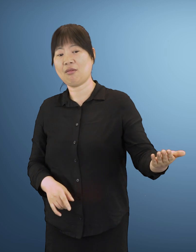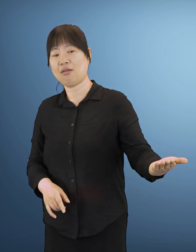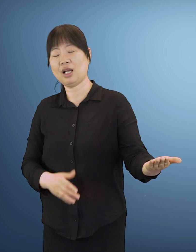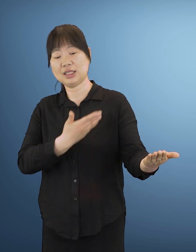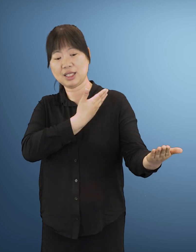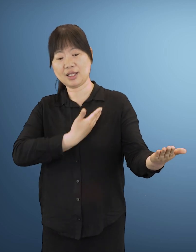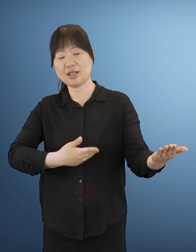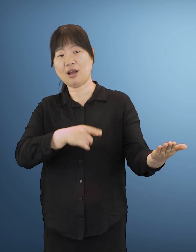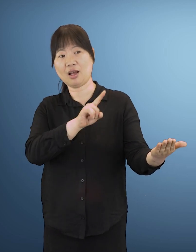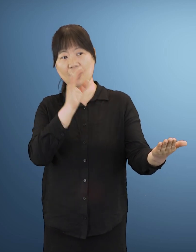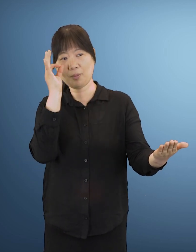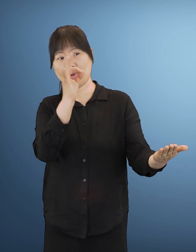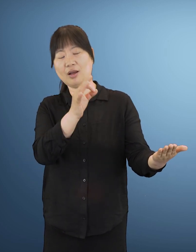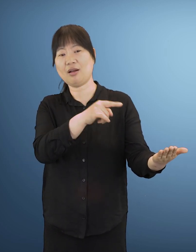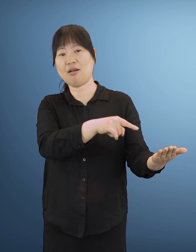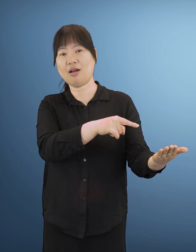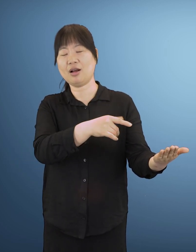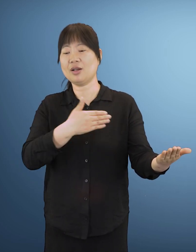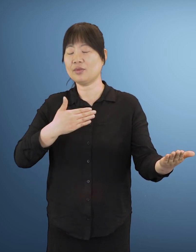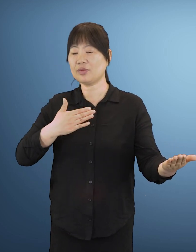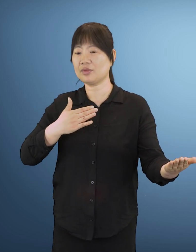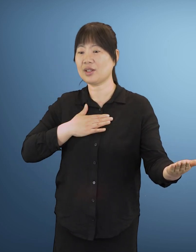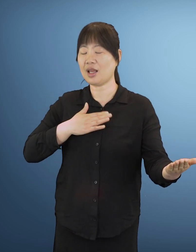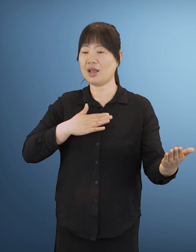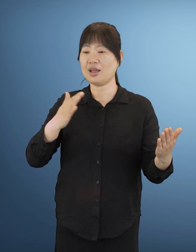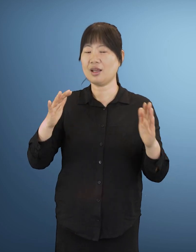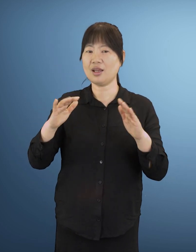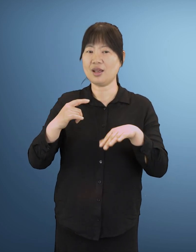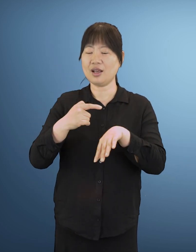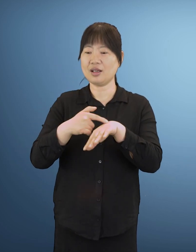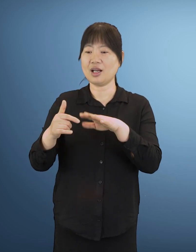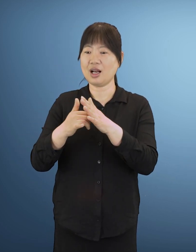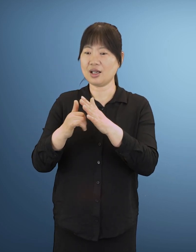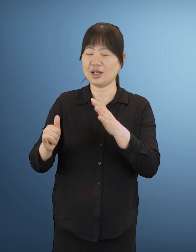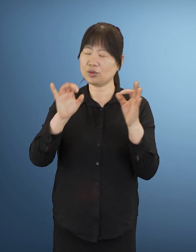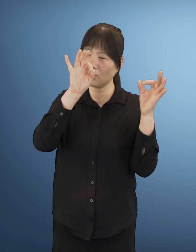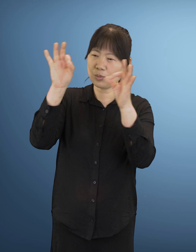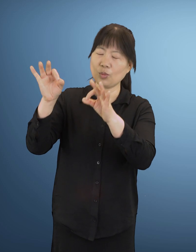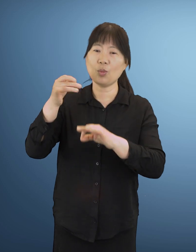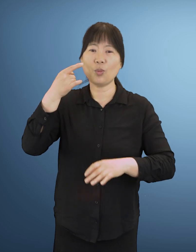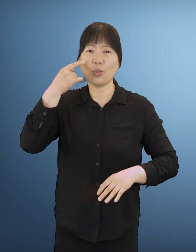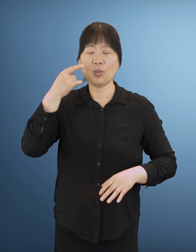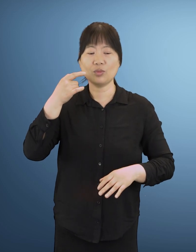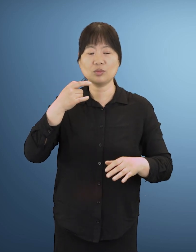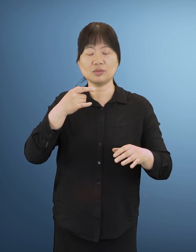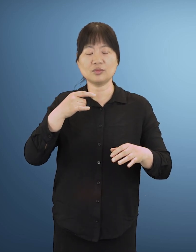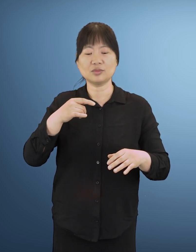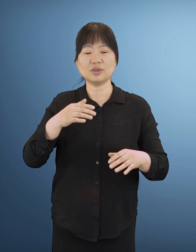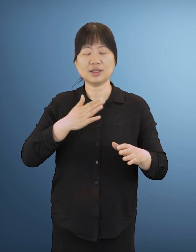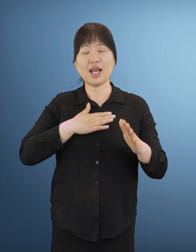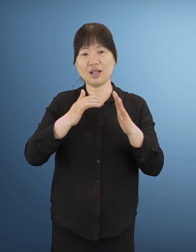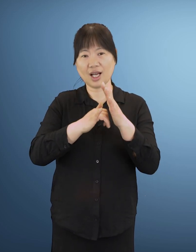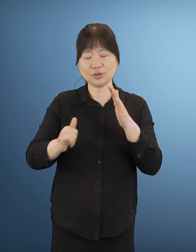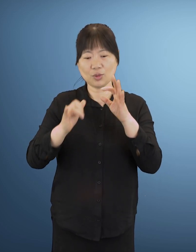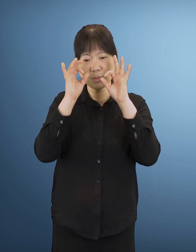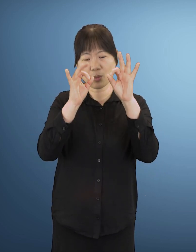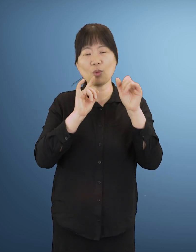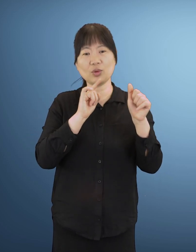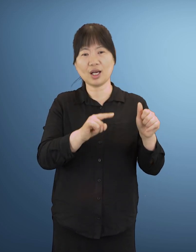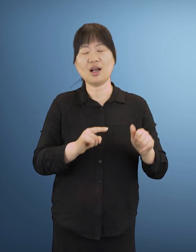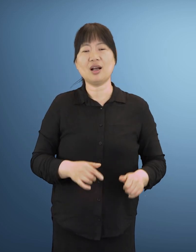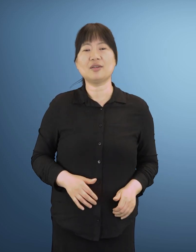제자들을 가리켜 이르시되 나의 어머니와 나의 동생들을 보라. 누구든지, 자 50절 다